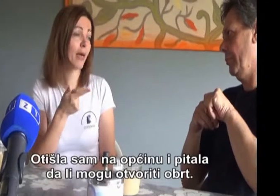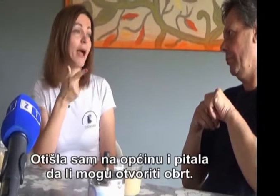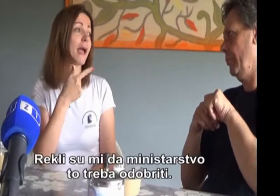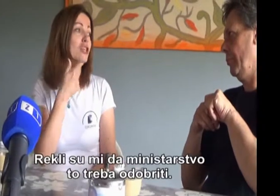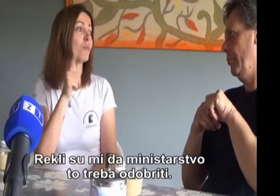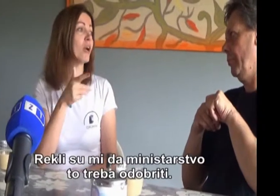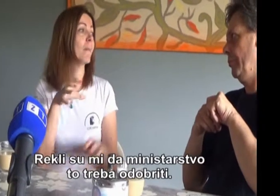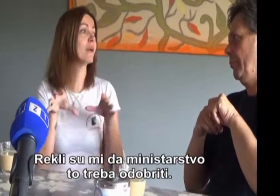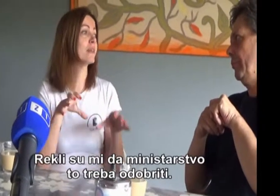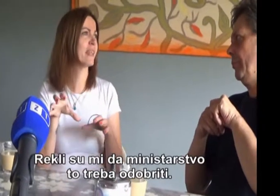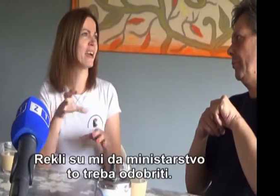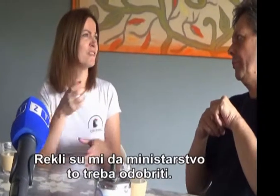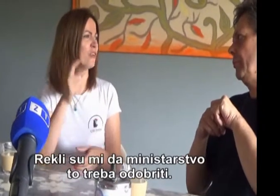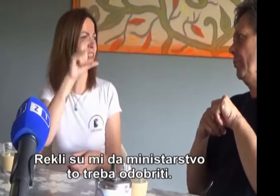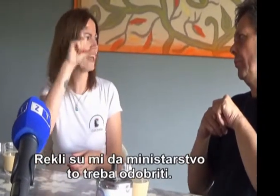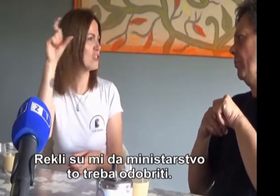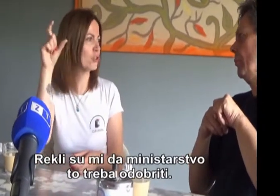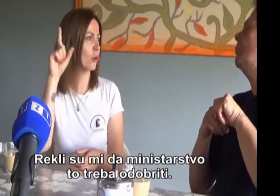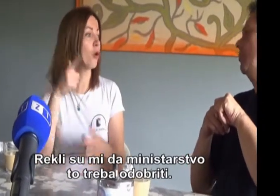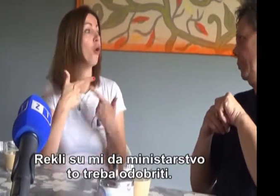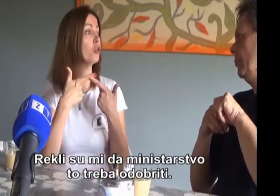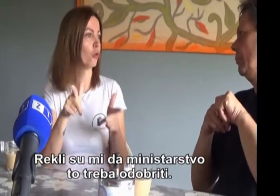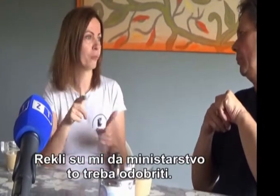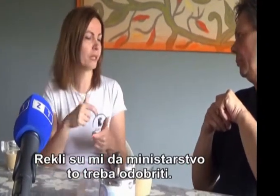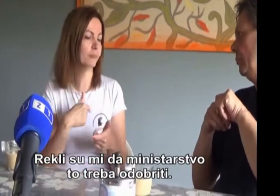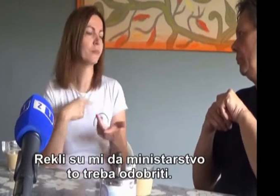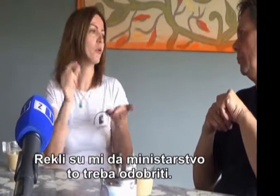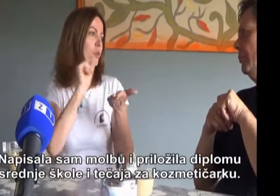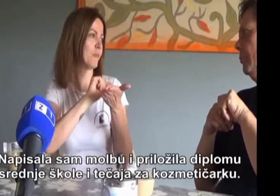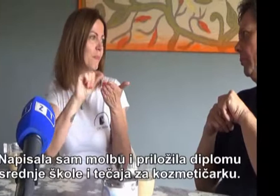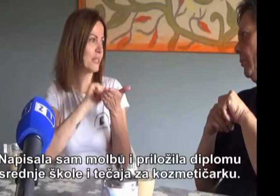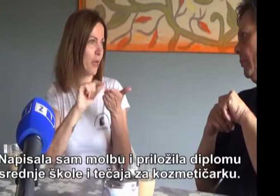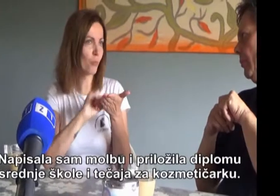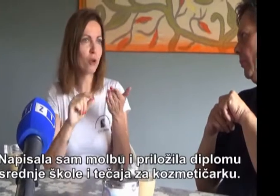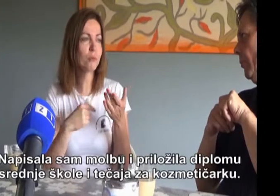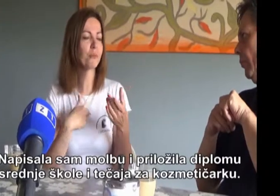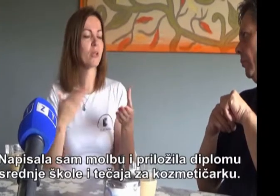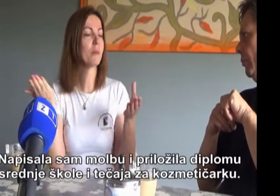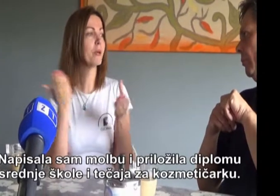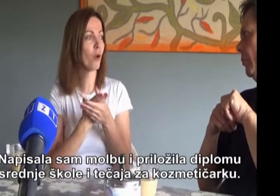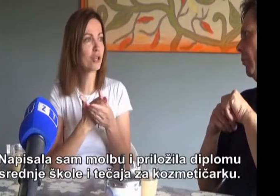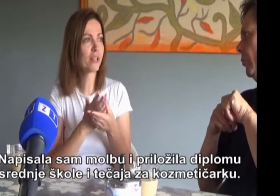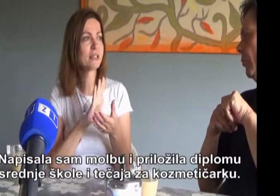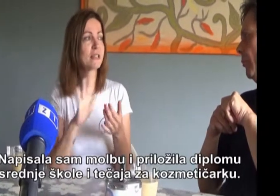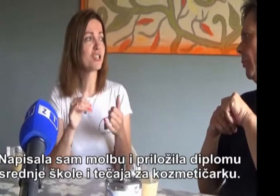mogla, kaže mora ministarstvo nešto odobriti. Onda sam napisala molbu, priložila da se